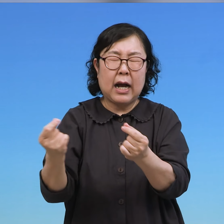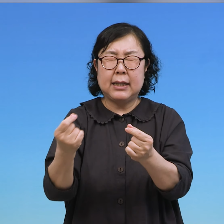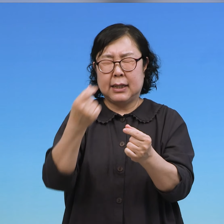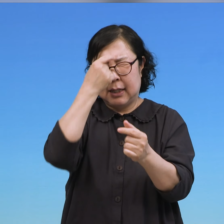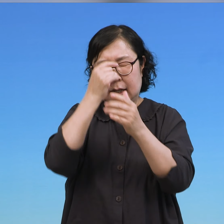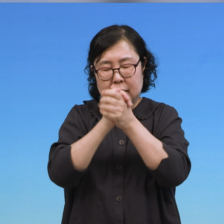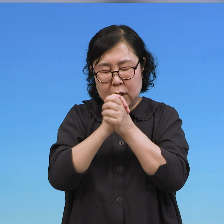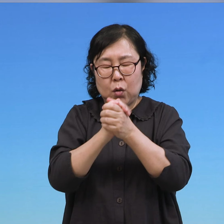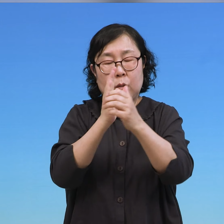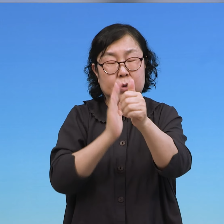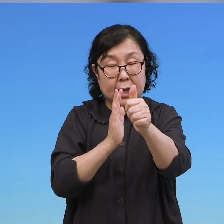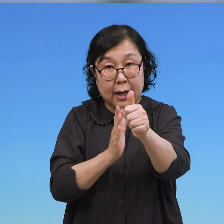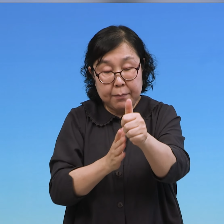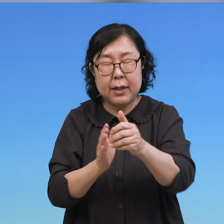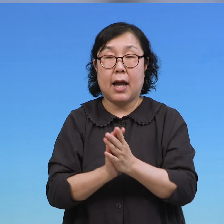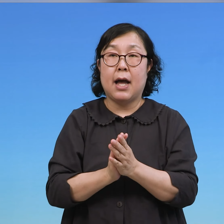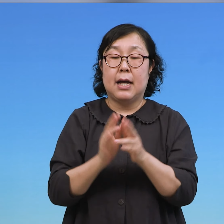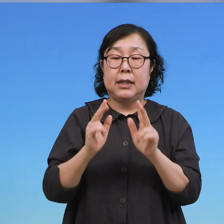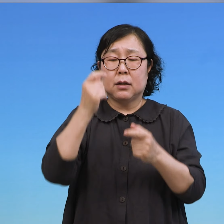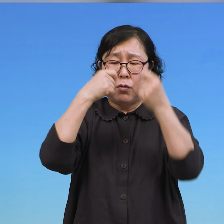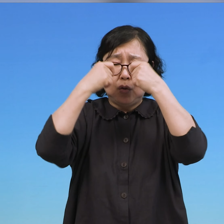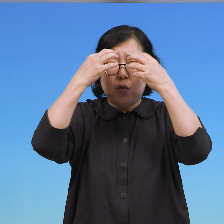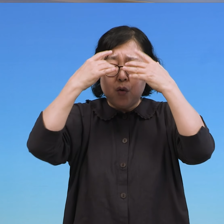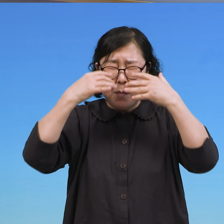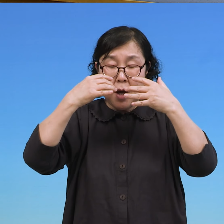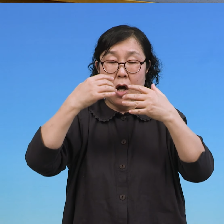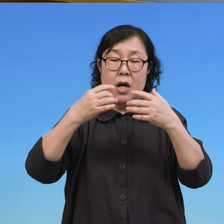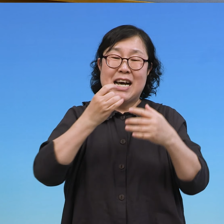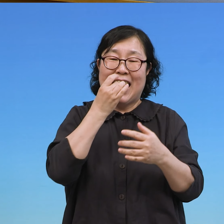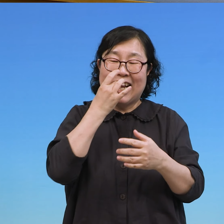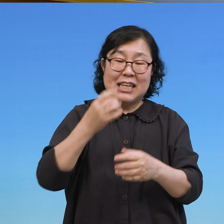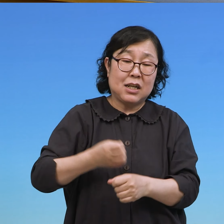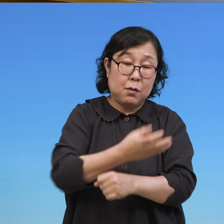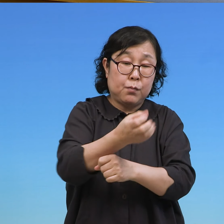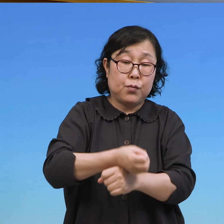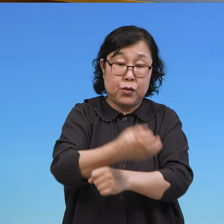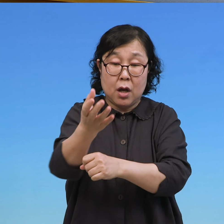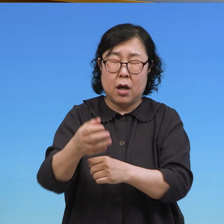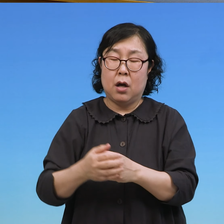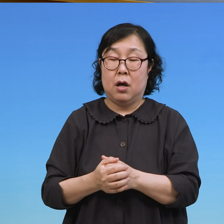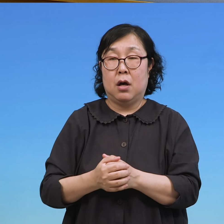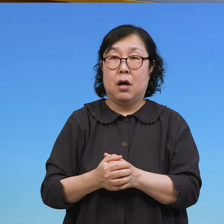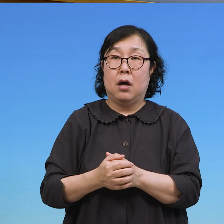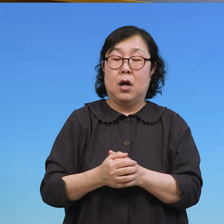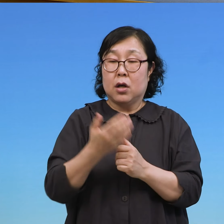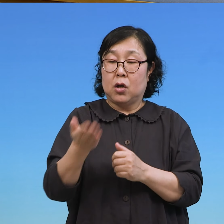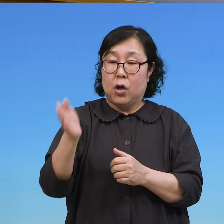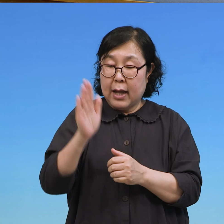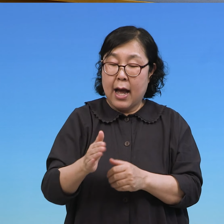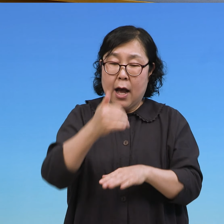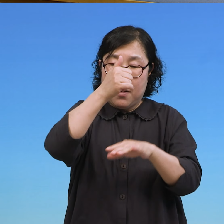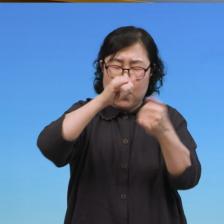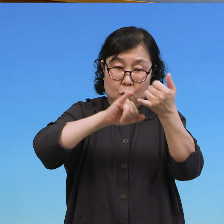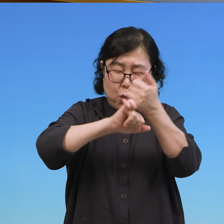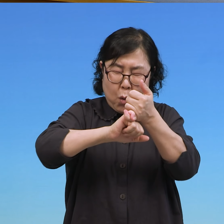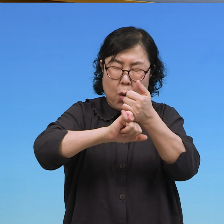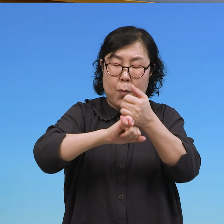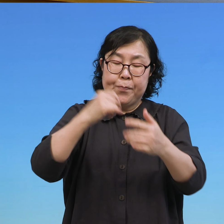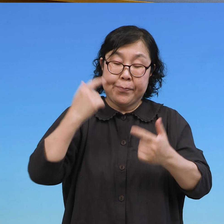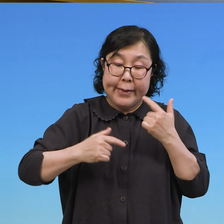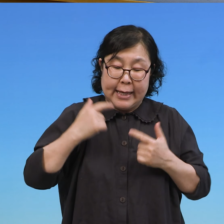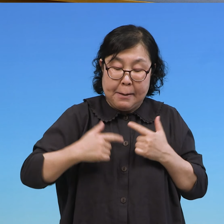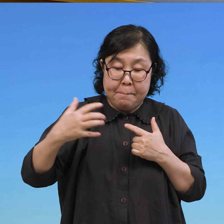그래서 지금은 비록 울며 씨를 뿌리지만 6절을 다시 한번 보십시오. 울며 씨를 뿌리러 나가는 자는 반드시 기쁨으로